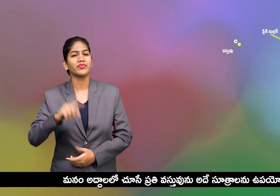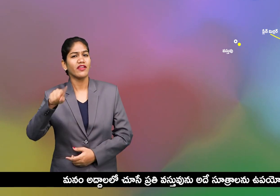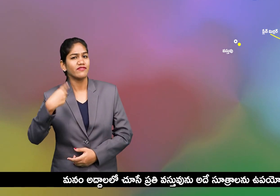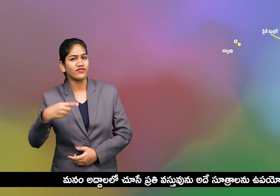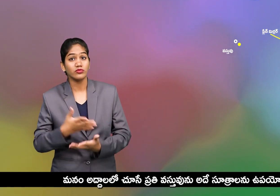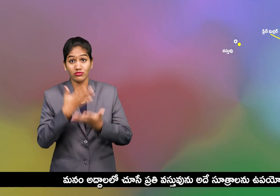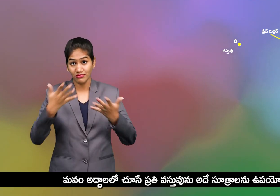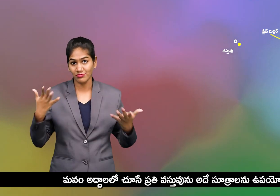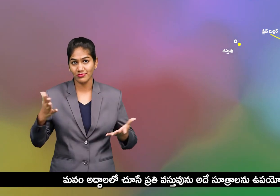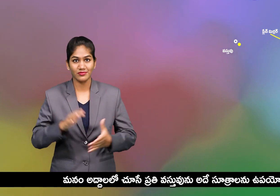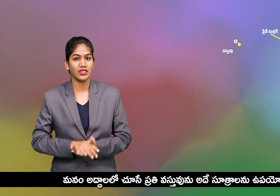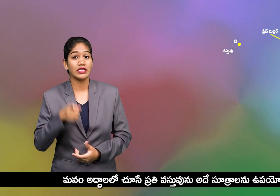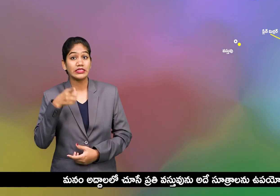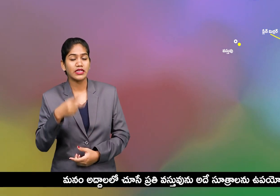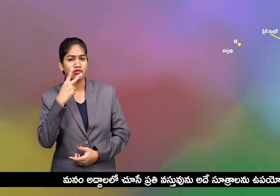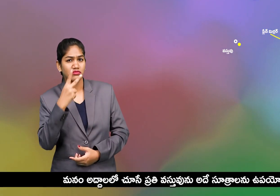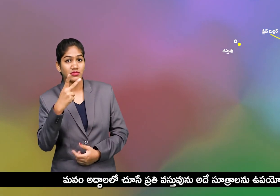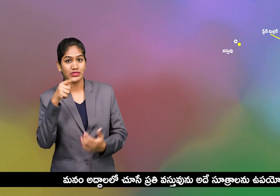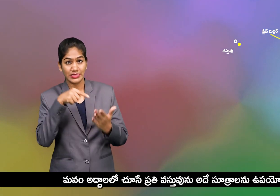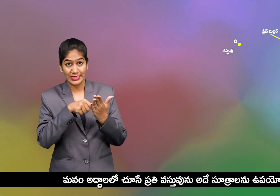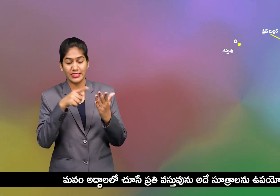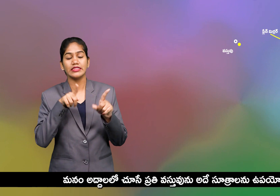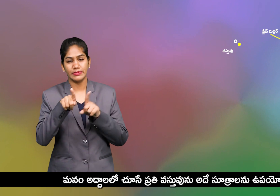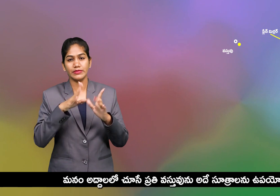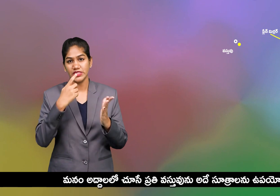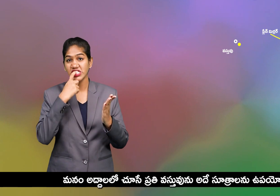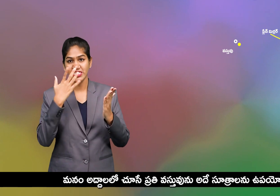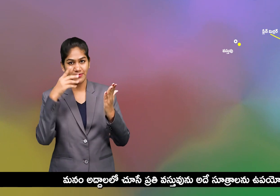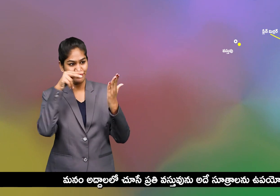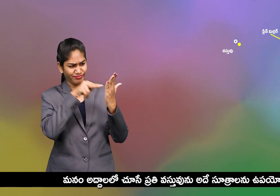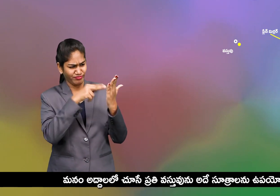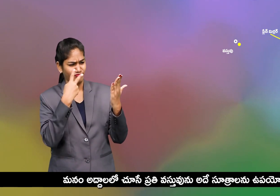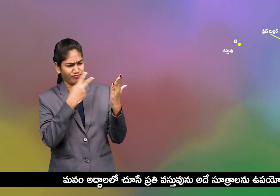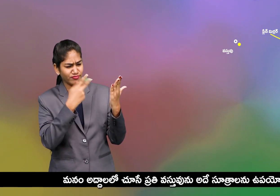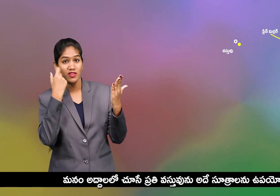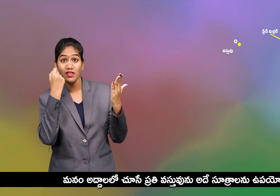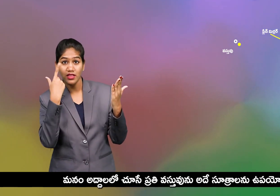మనం అద్దాలలో చూసే ప్రతి వస్తువును అదే సూత్రాలను ఉపయోగించి అర్థం చేసుకోవచ్చు.